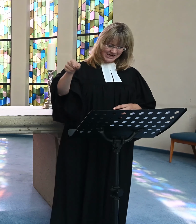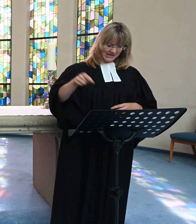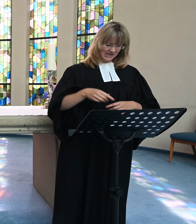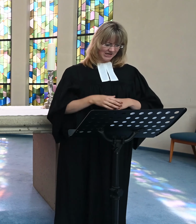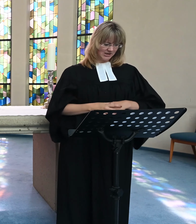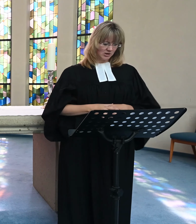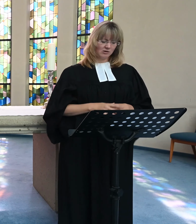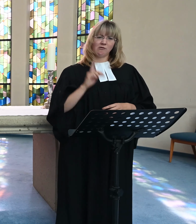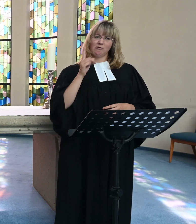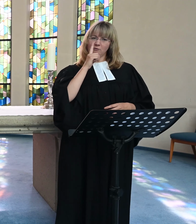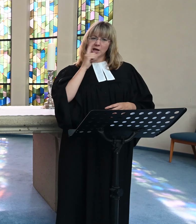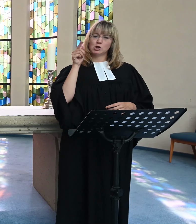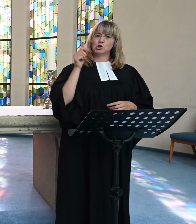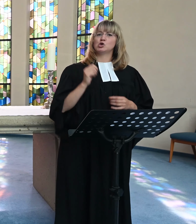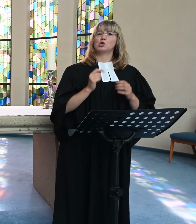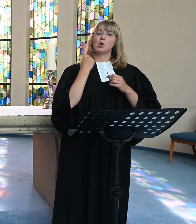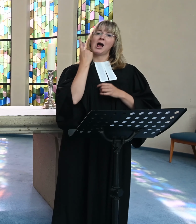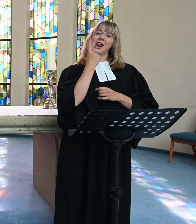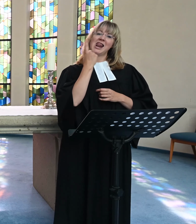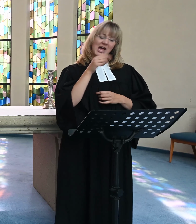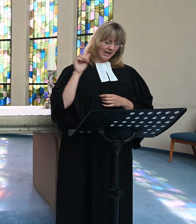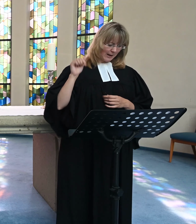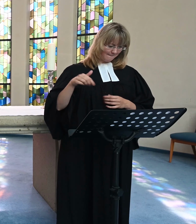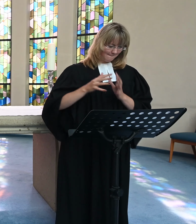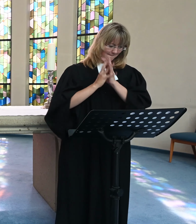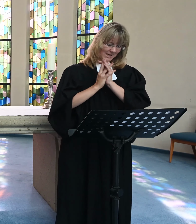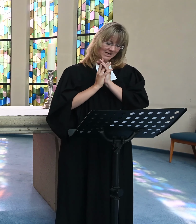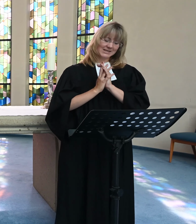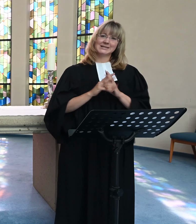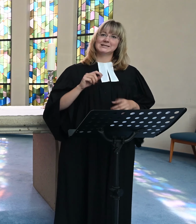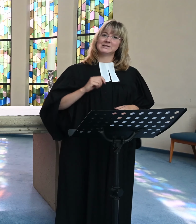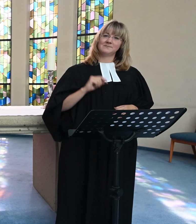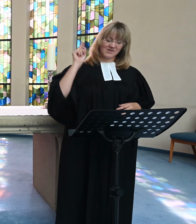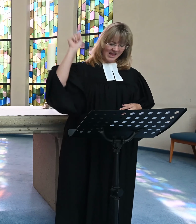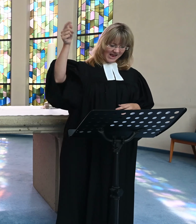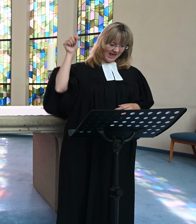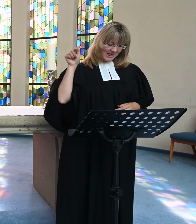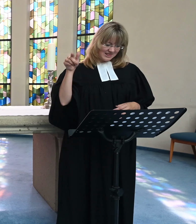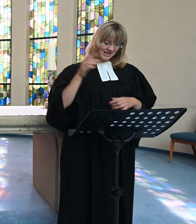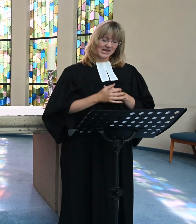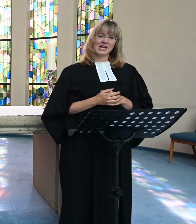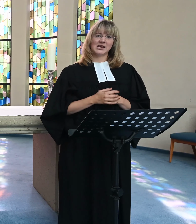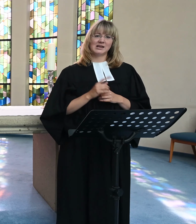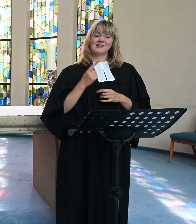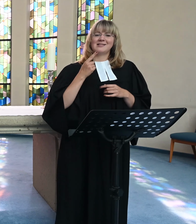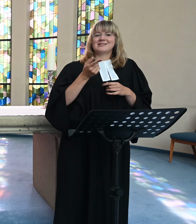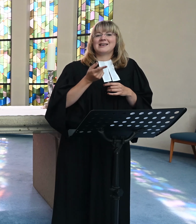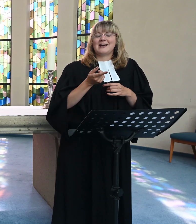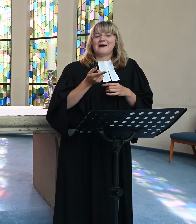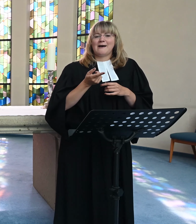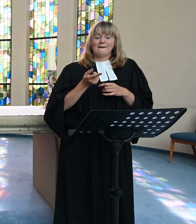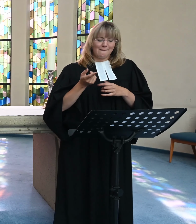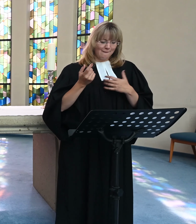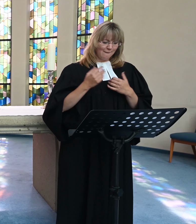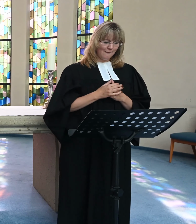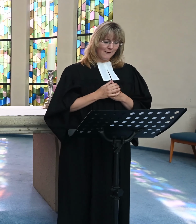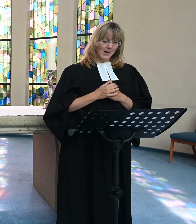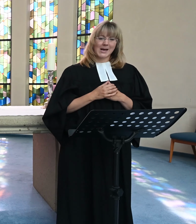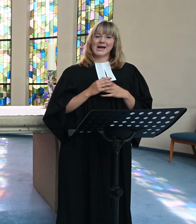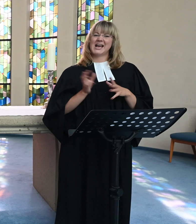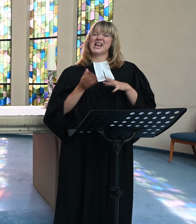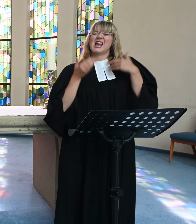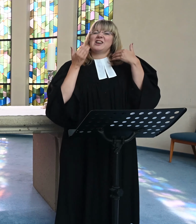Gott hört und sieht. Und tatsächlich spricht Jesus hier sogar selbst davon, dass